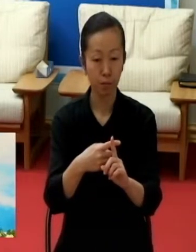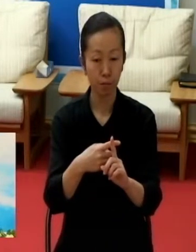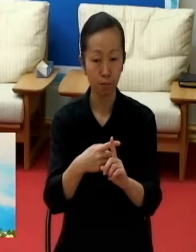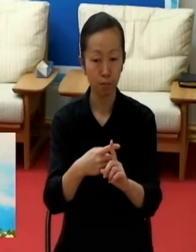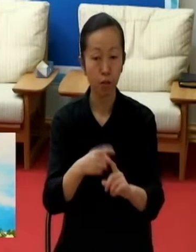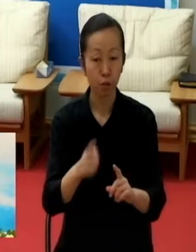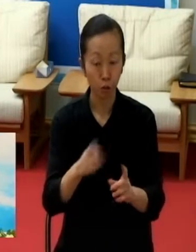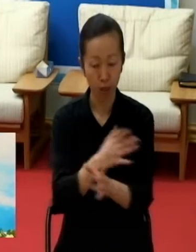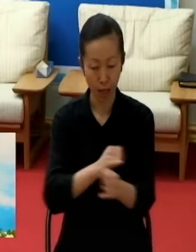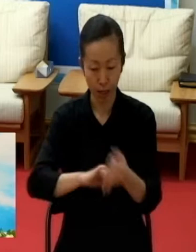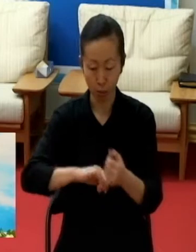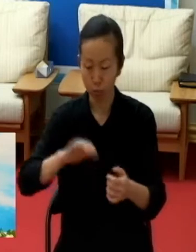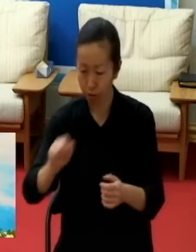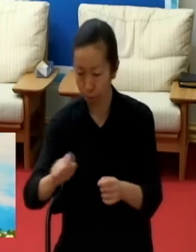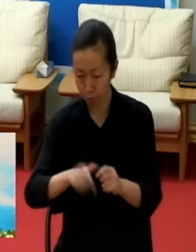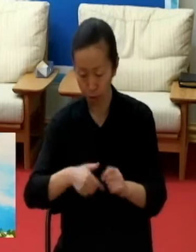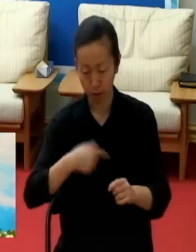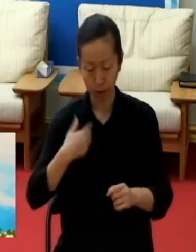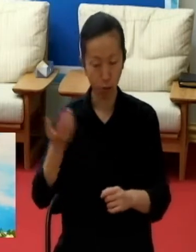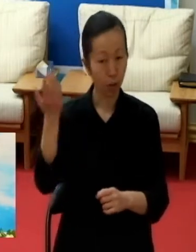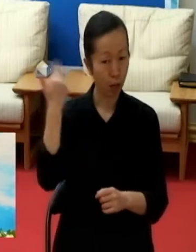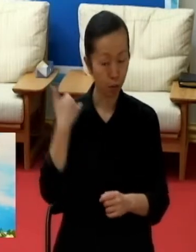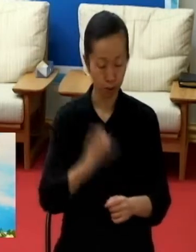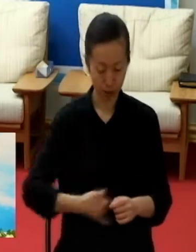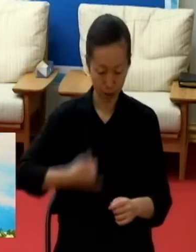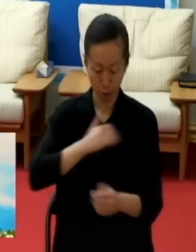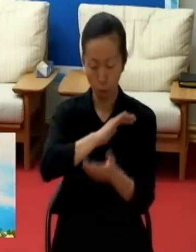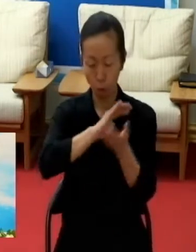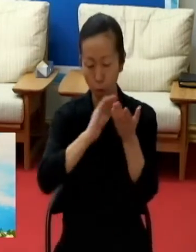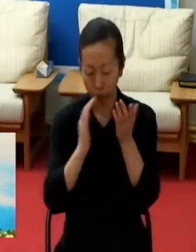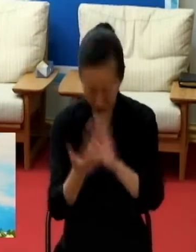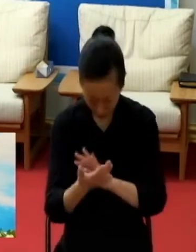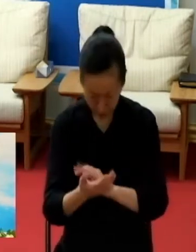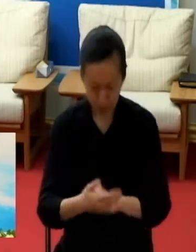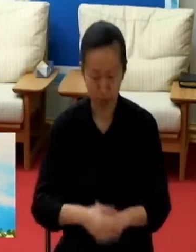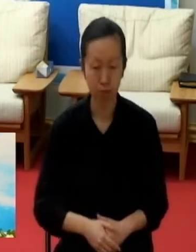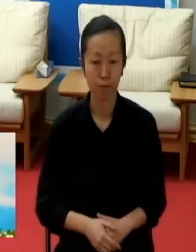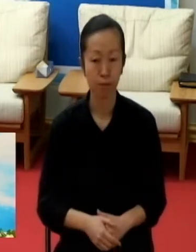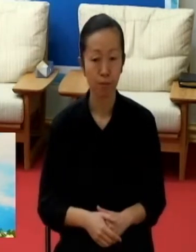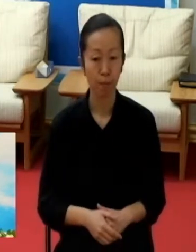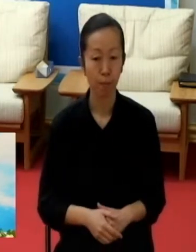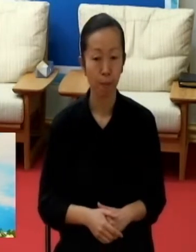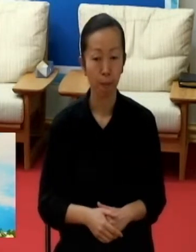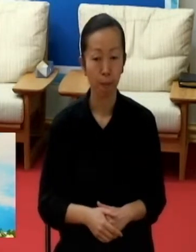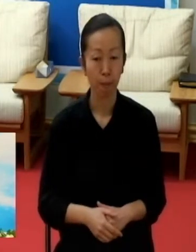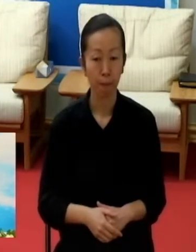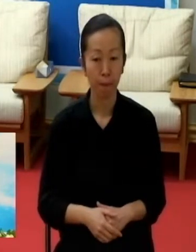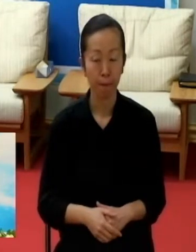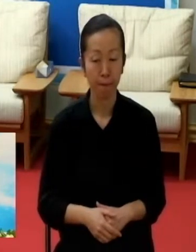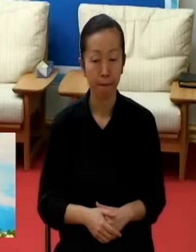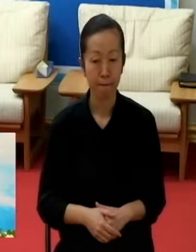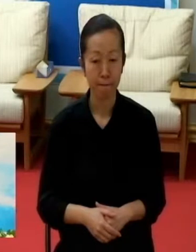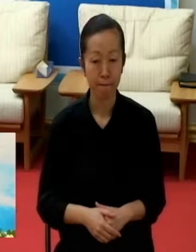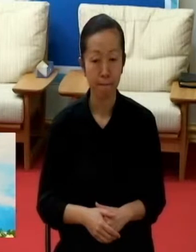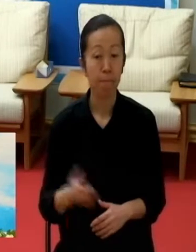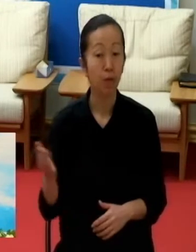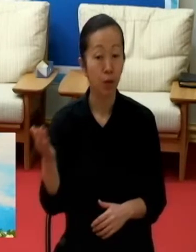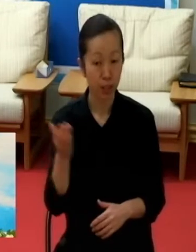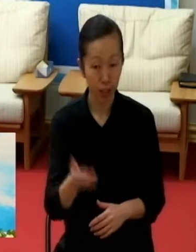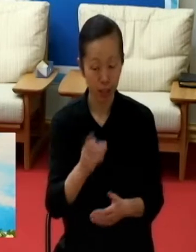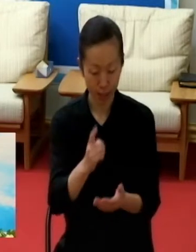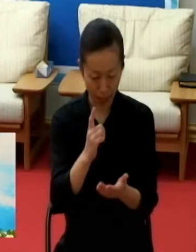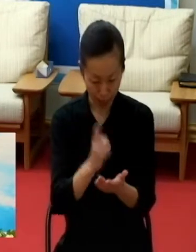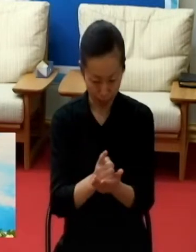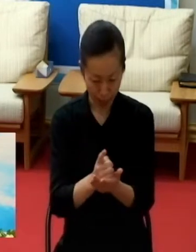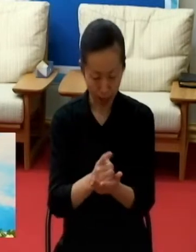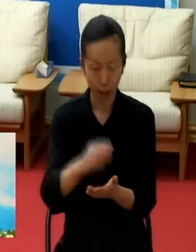바꿀 수 있다. その契約をつかむとき私の過去の人生を変えます。 자, 오직 그다음 하나님 나라를 할 때 내 체질을 바꿀 수 있다. そしてた